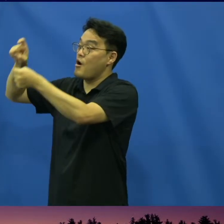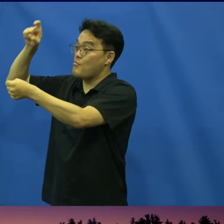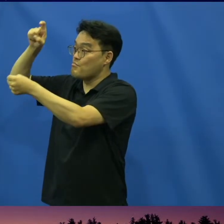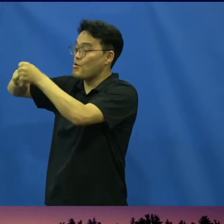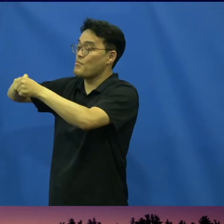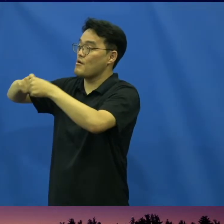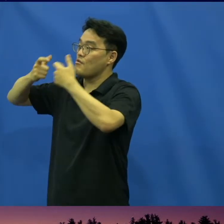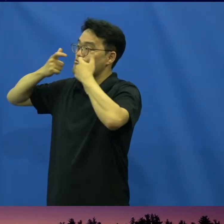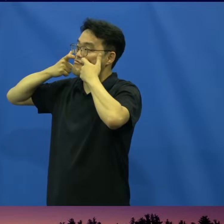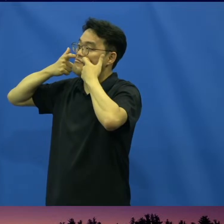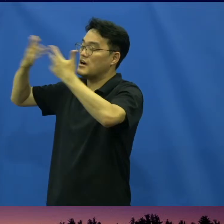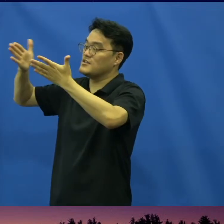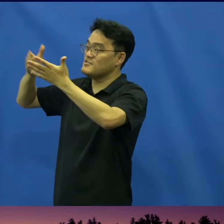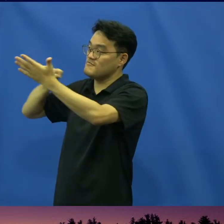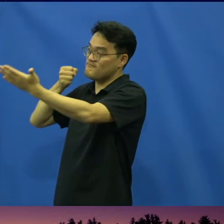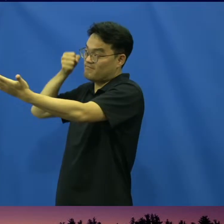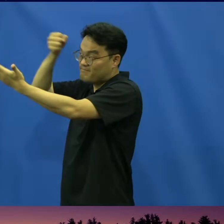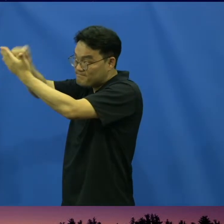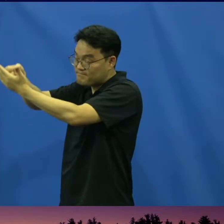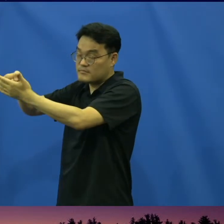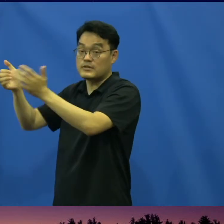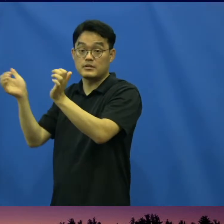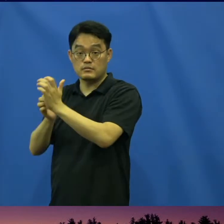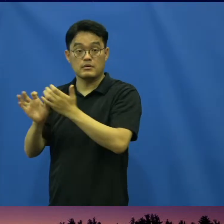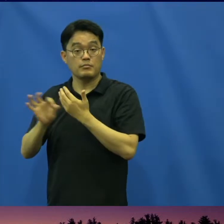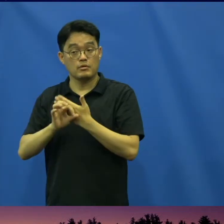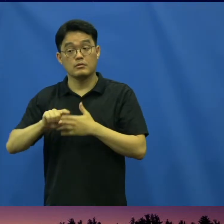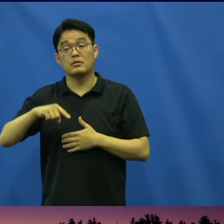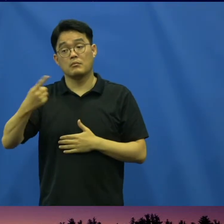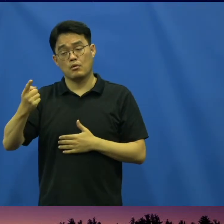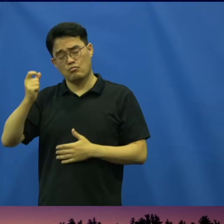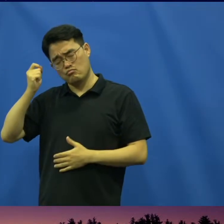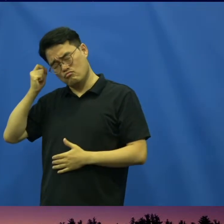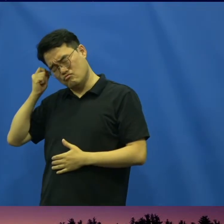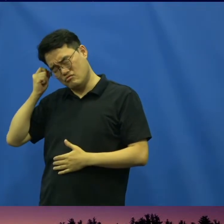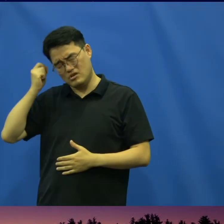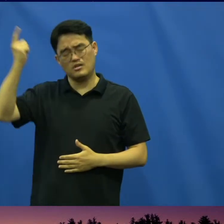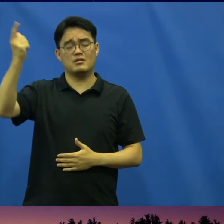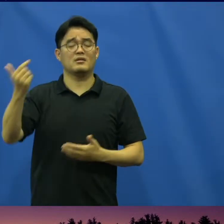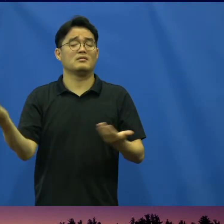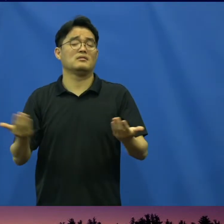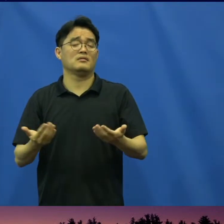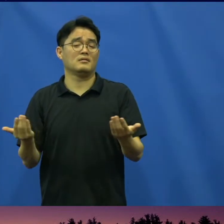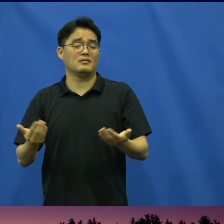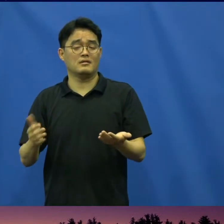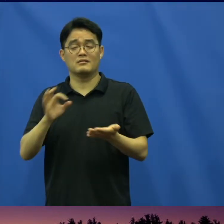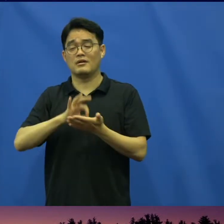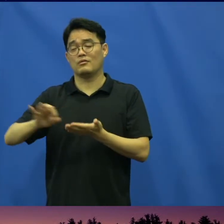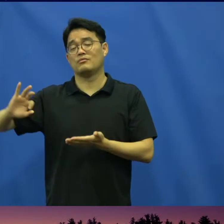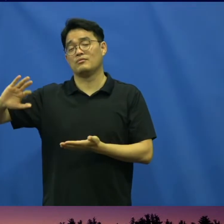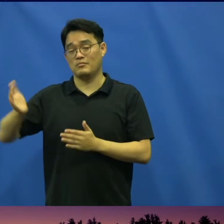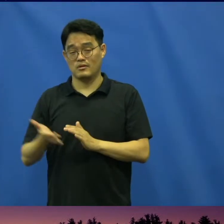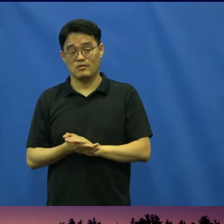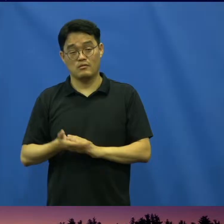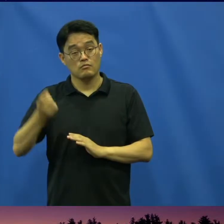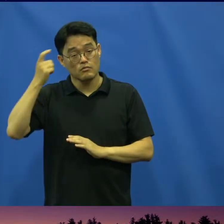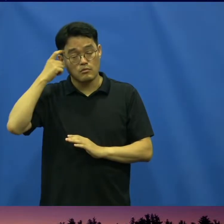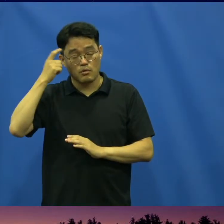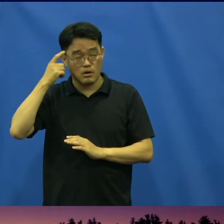나게 되니까 어마어마한 에너지가 쏟아지게 되죠. 낭비 없는 삶을 살게 되는 거죠. 헷갈리는 게